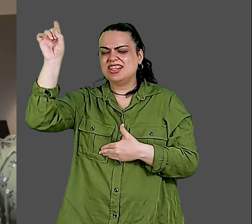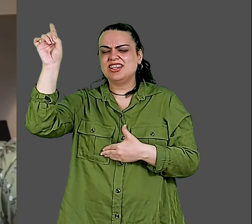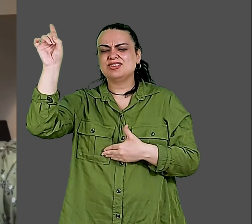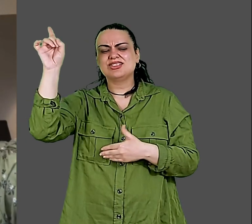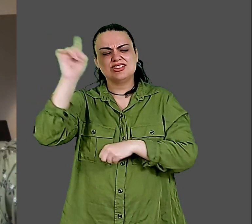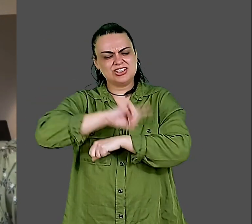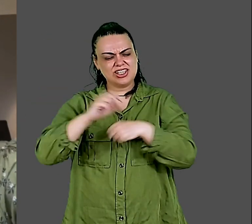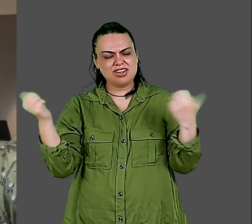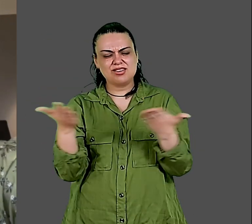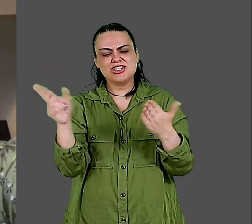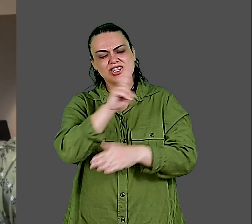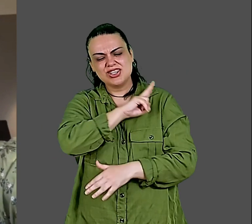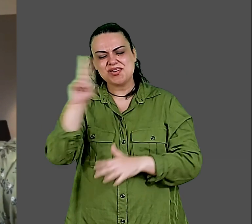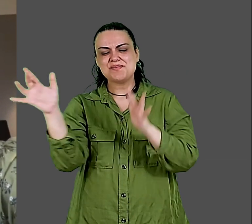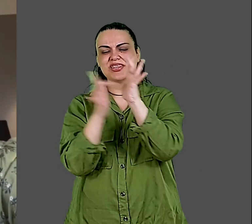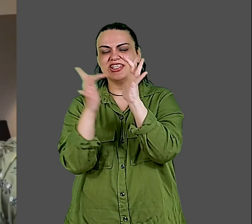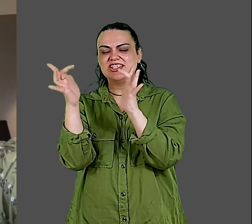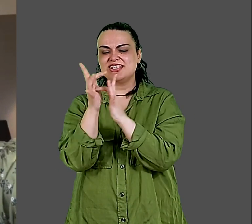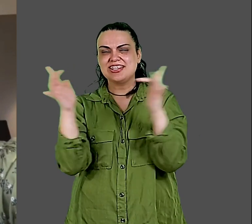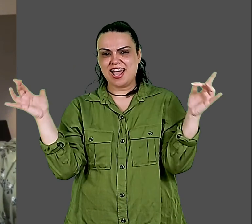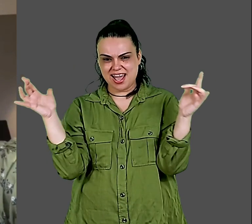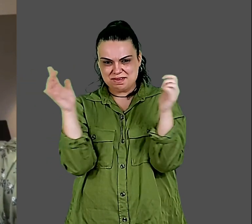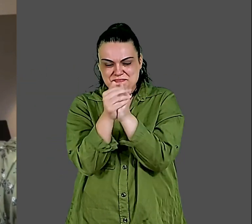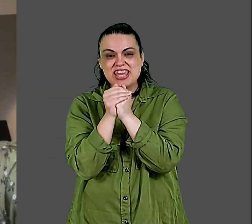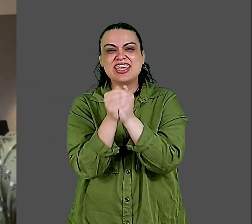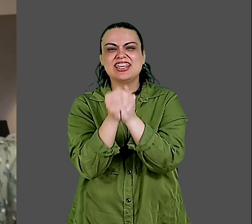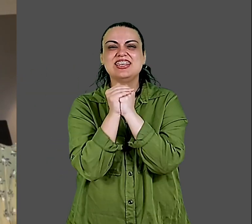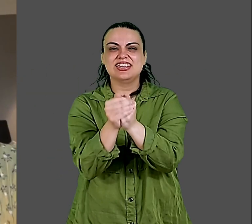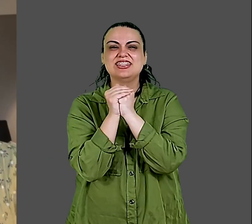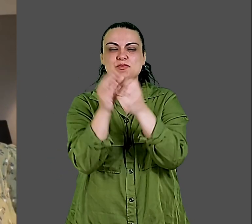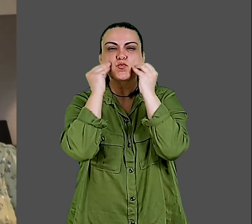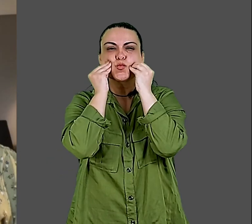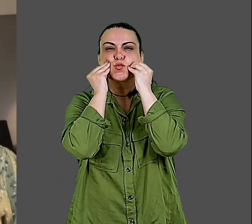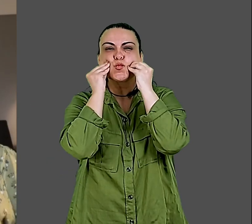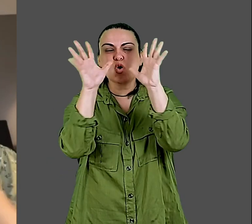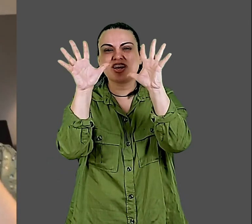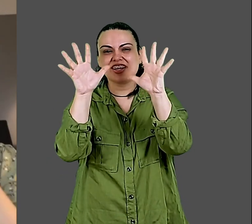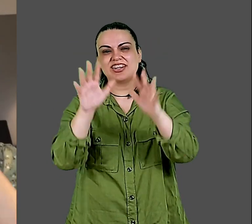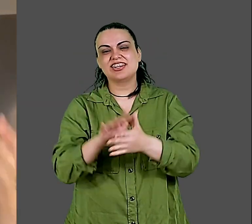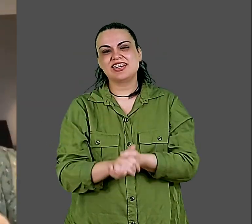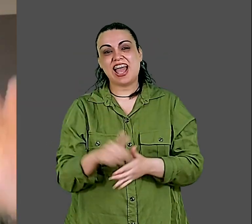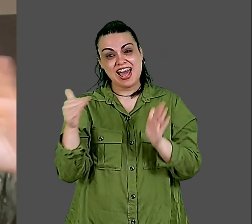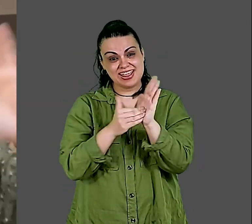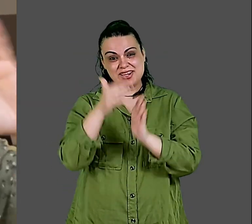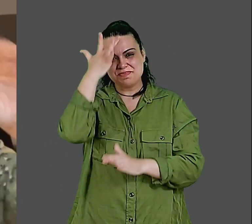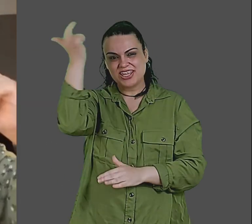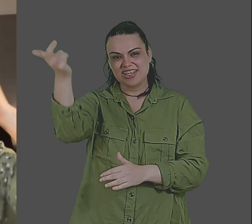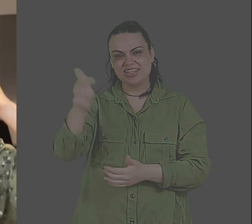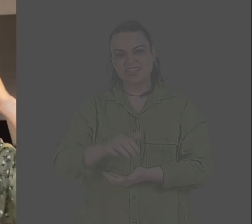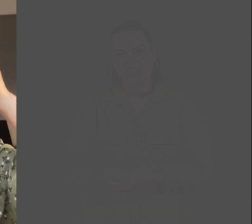nesse dia. Em nome de Jesus, quem concorda, diga amém. Beijo no seu coração. Até amanhã.